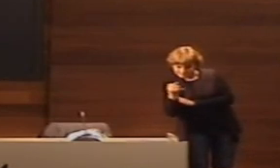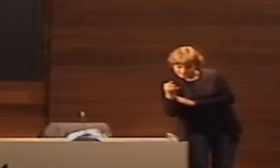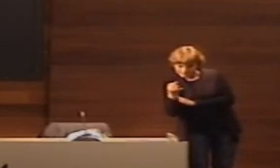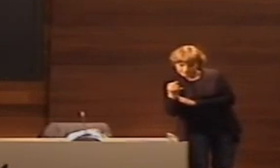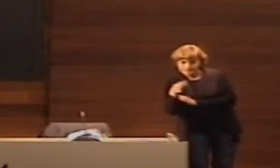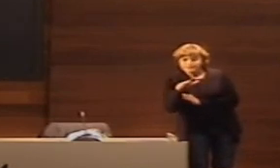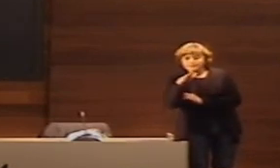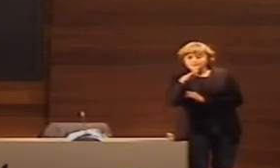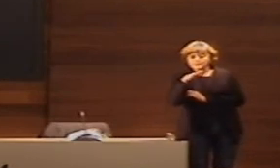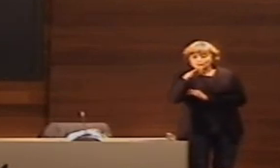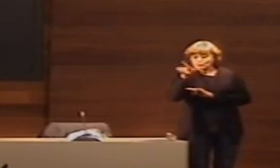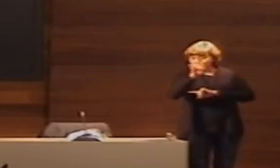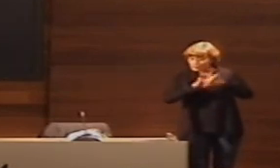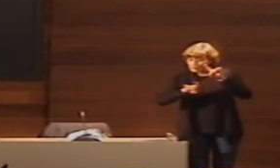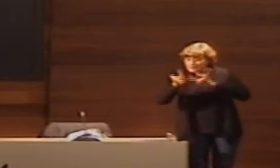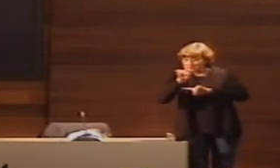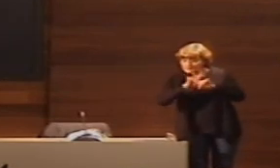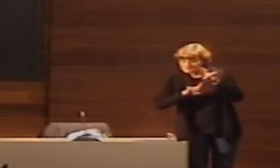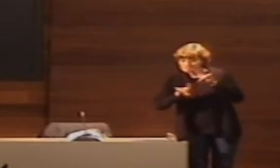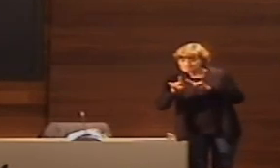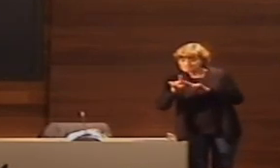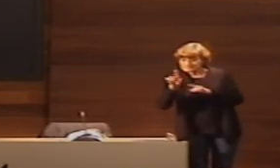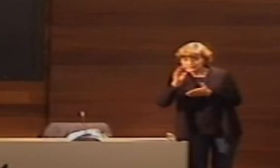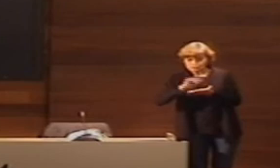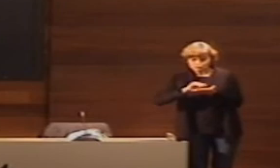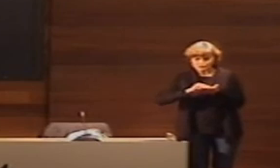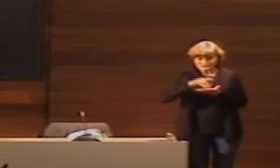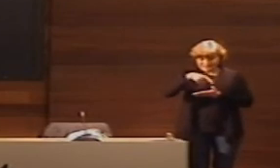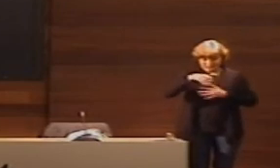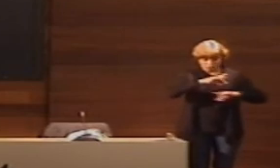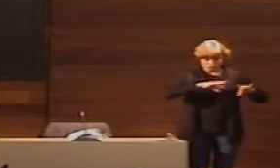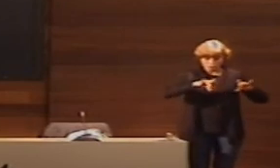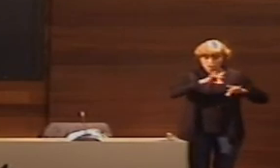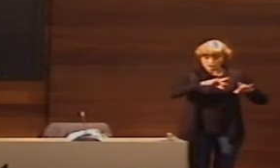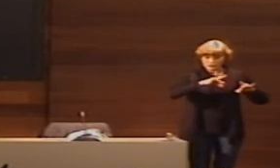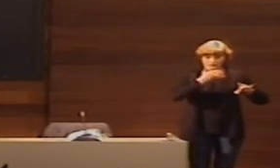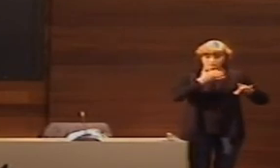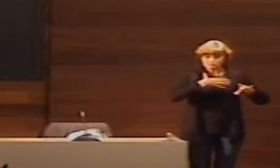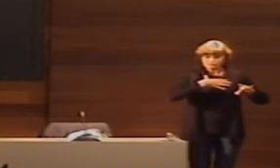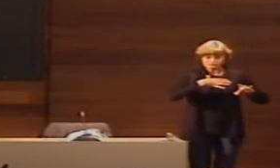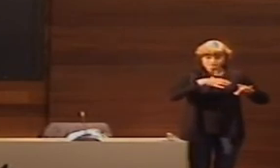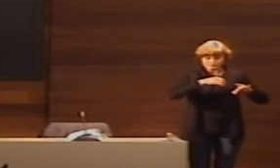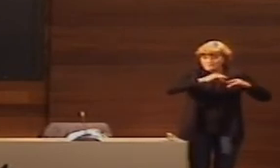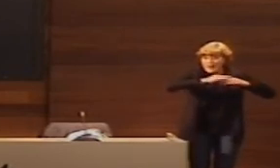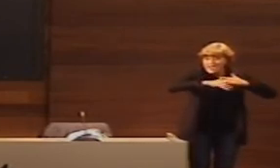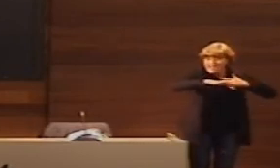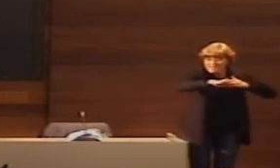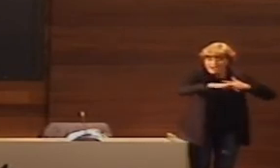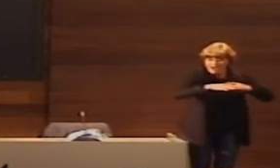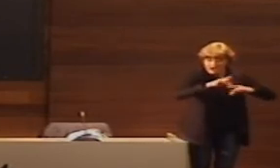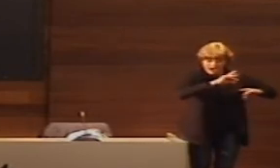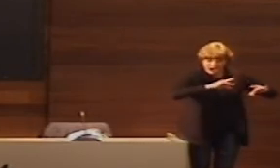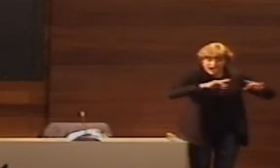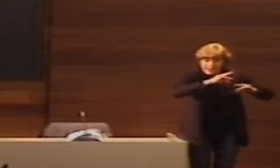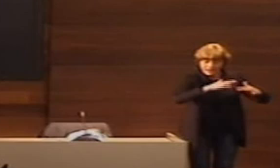porque supongo que el problema viene de las polvos, arenas que son abrasivos, etcétera, y dificultan ciertos